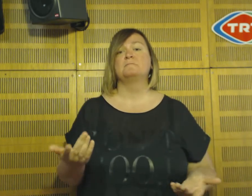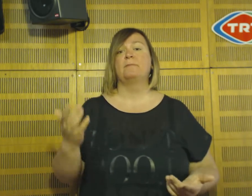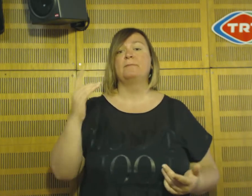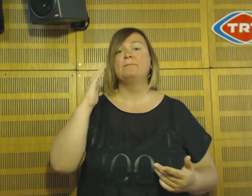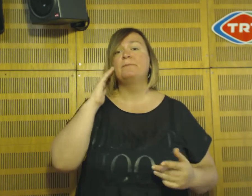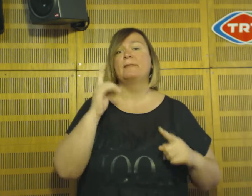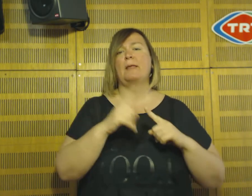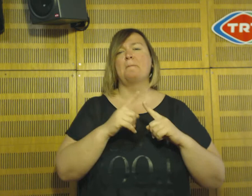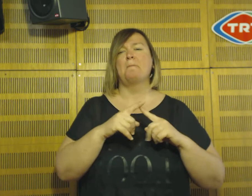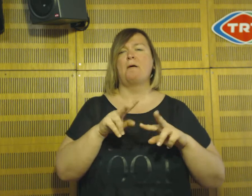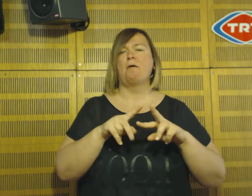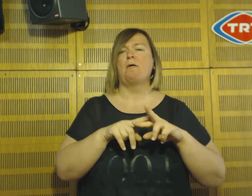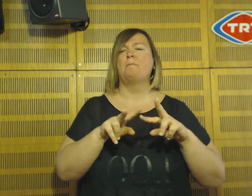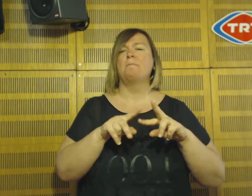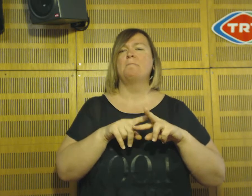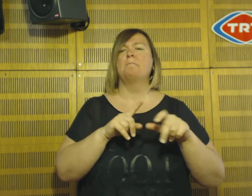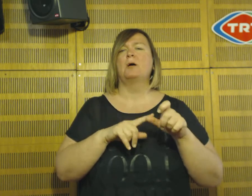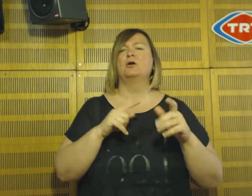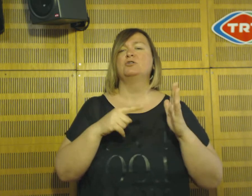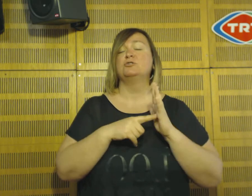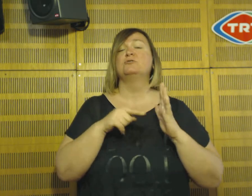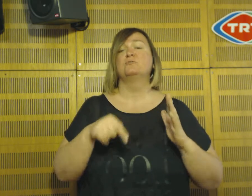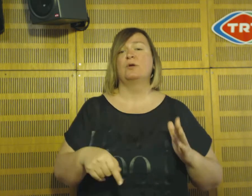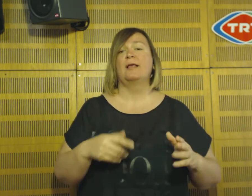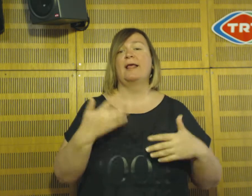amaç buydu. Yani engelli bireylere rehberlik